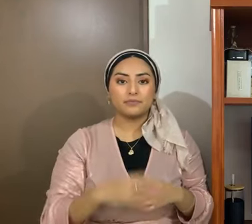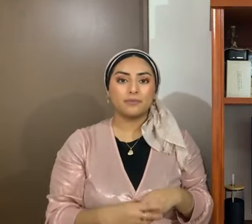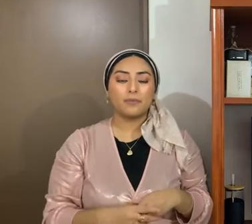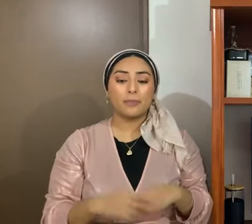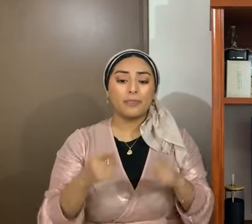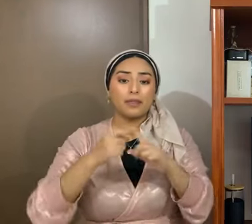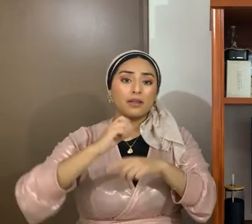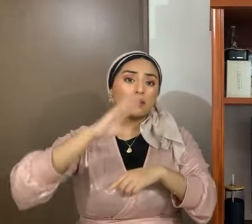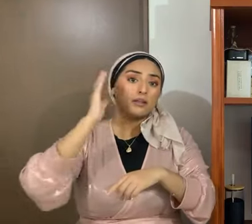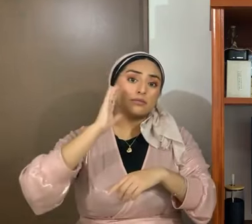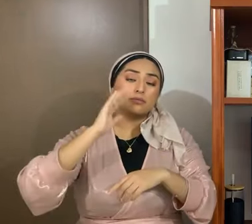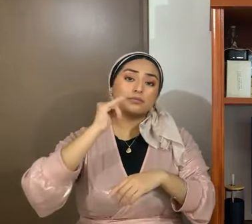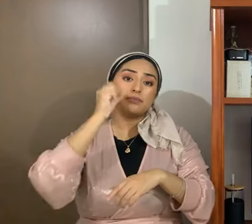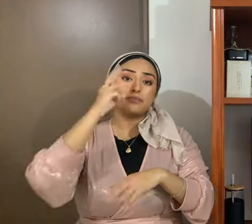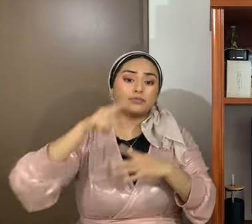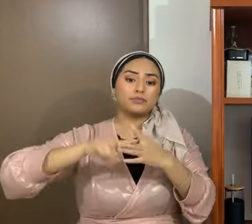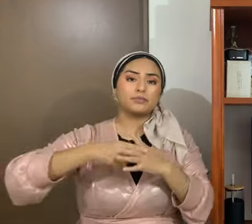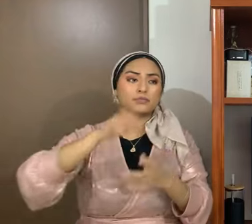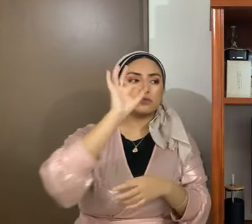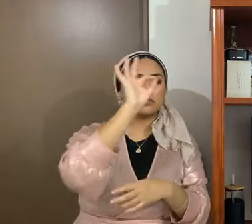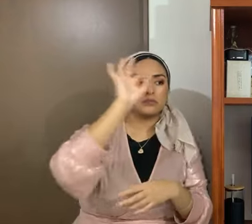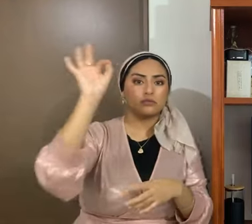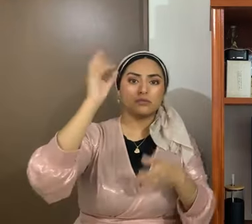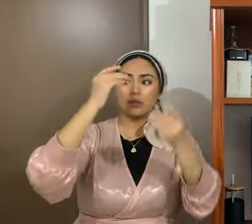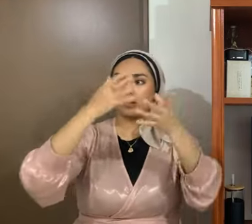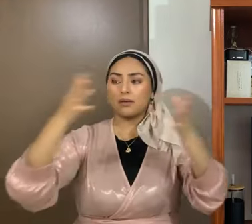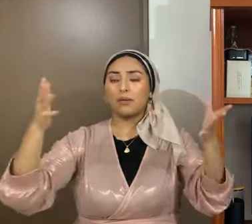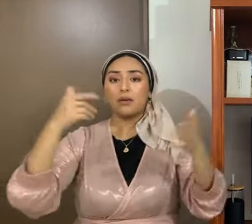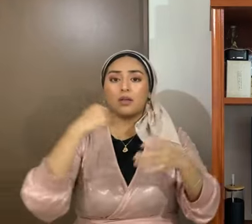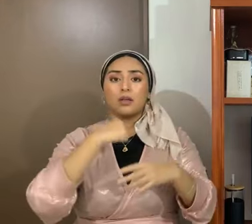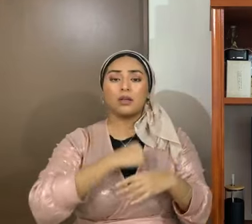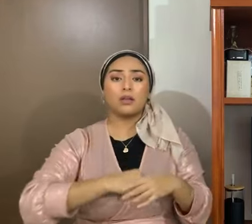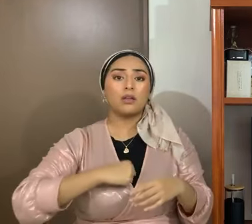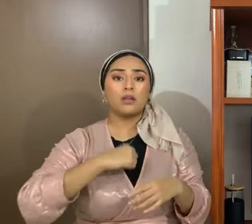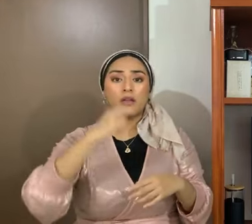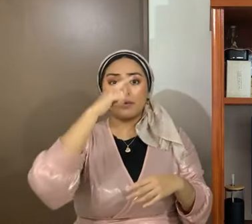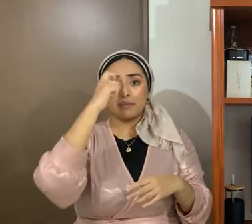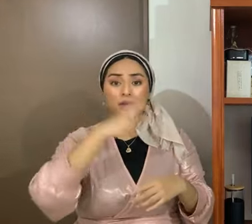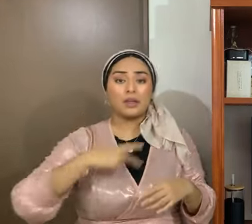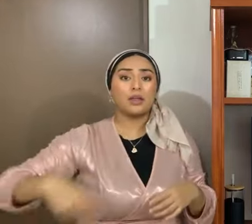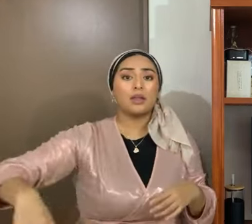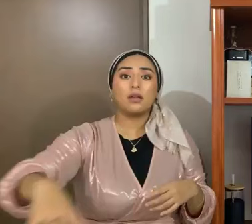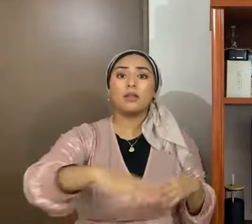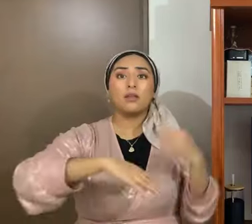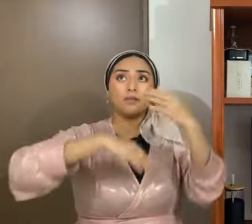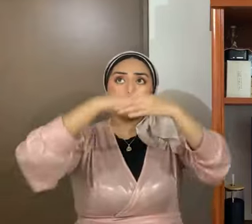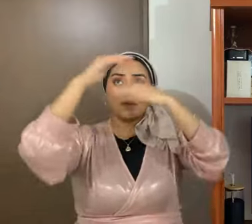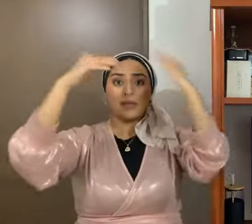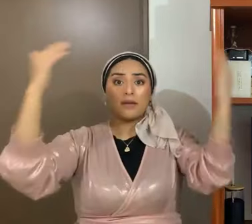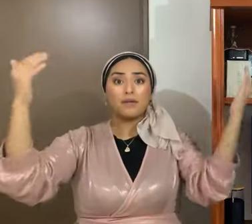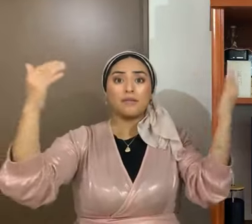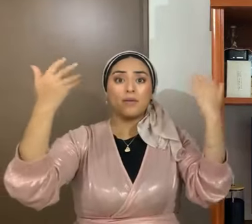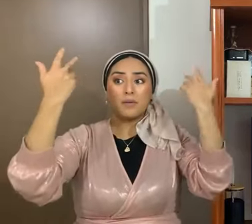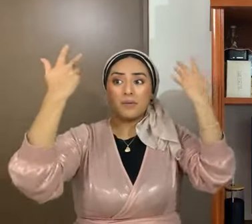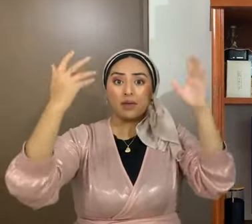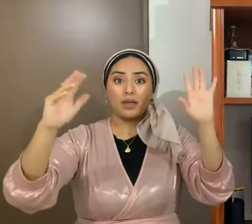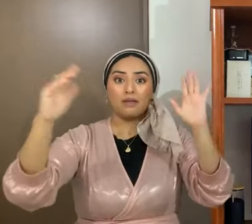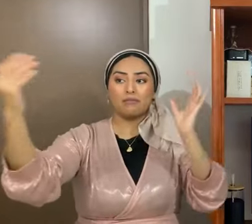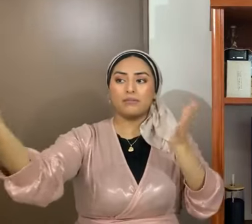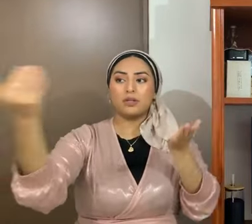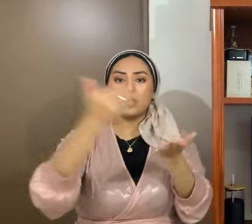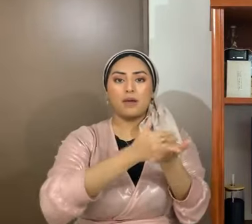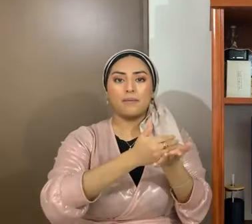desde entonces comenzó Yahshua a predicar y a decir: arrepentíos, porque el reino de los cielos se ha